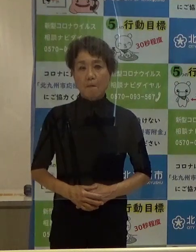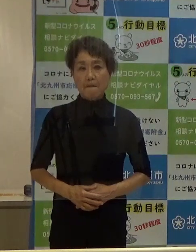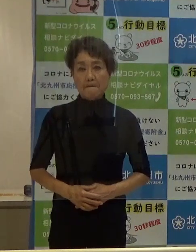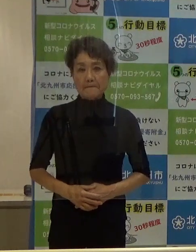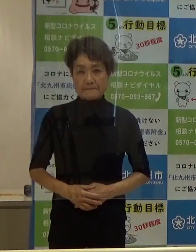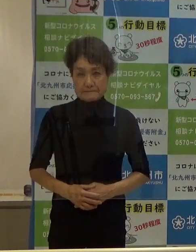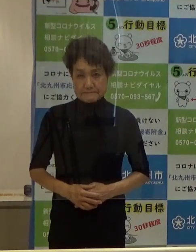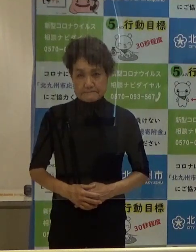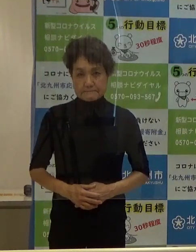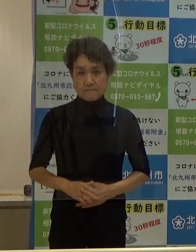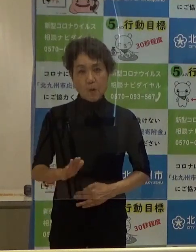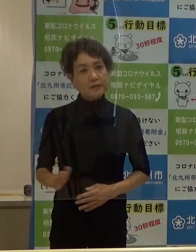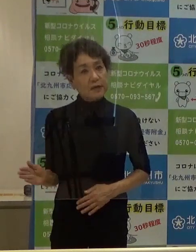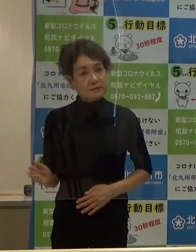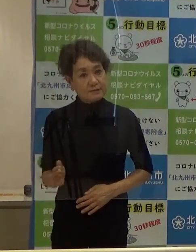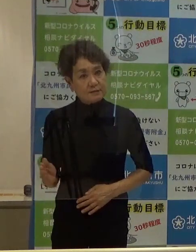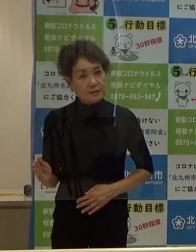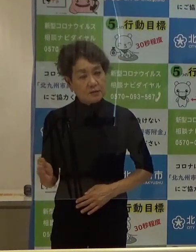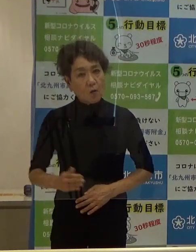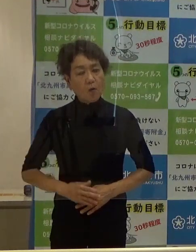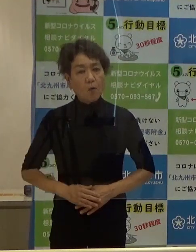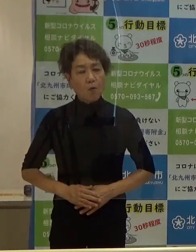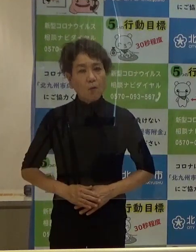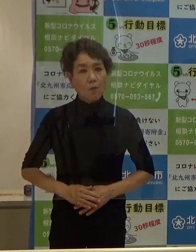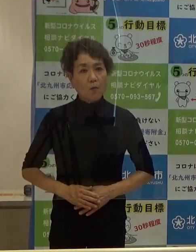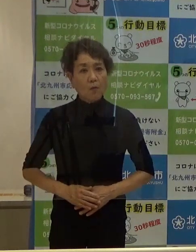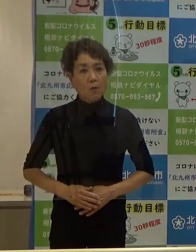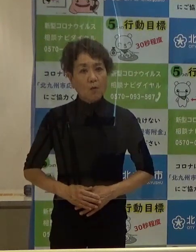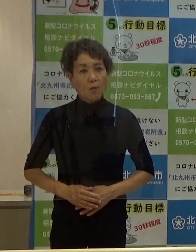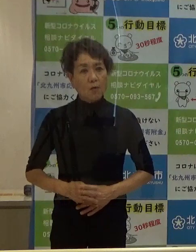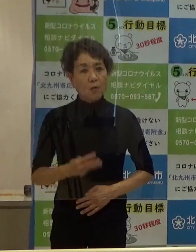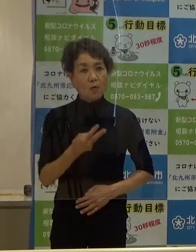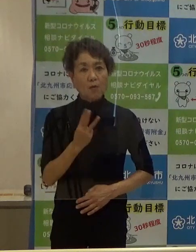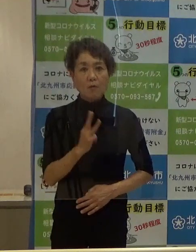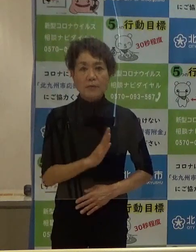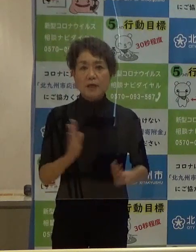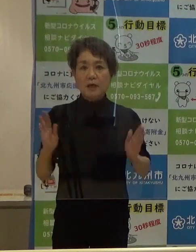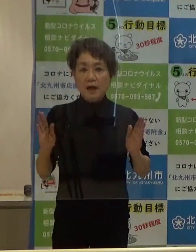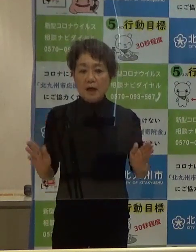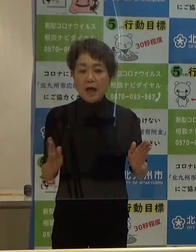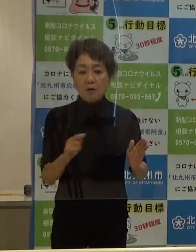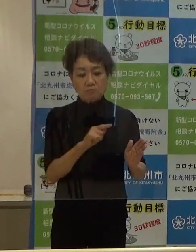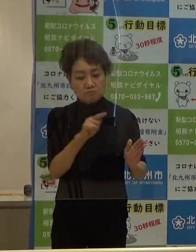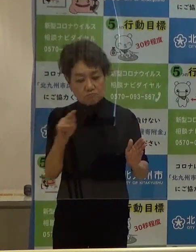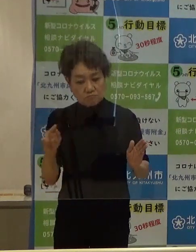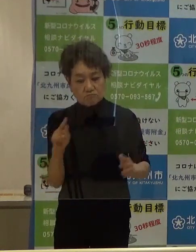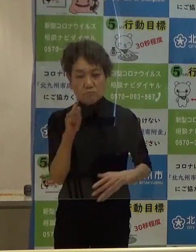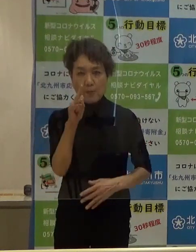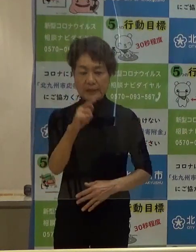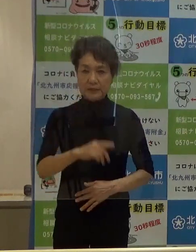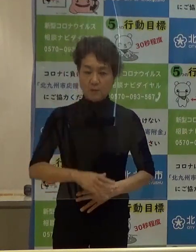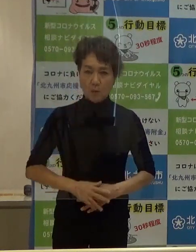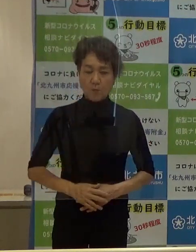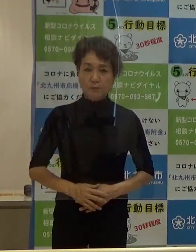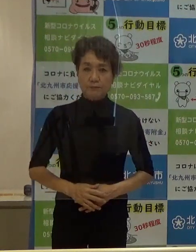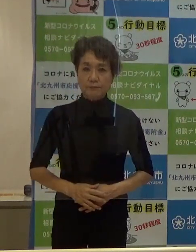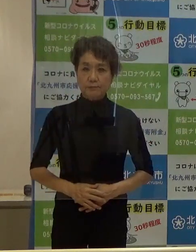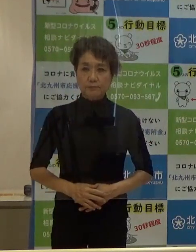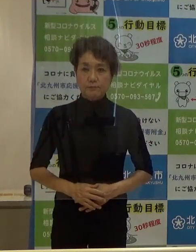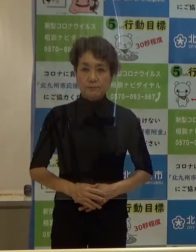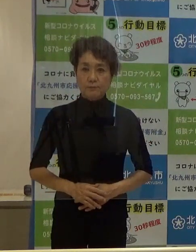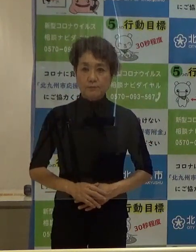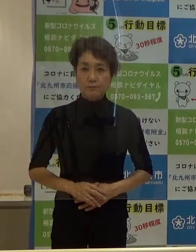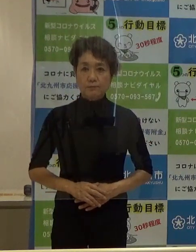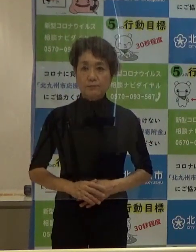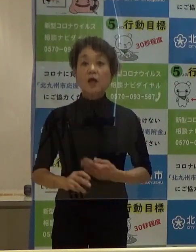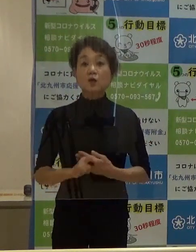この直近 の3日間ぐらいを見ましても、例えば鹿児